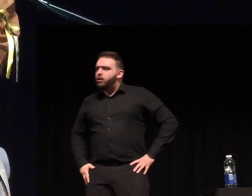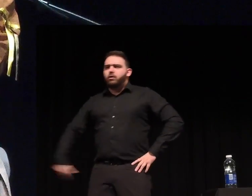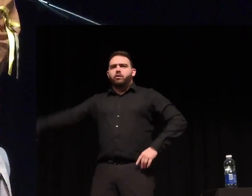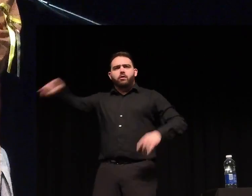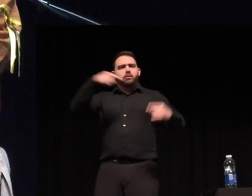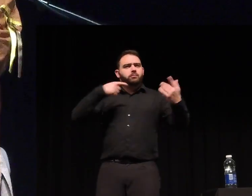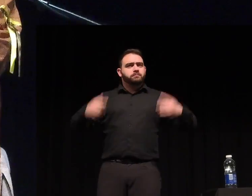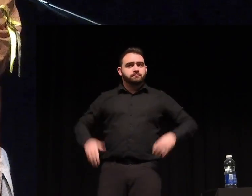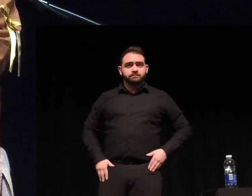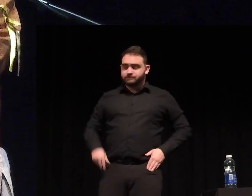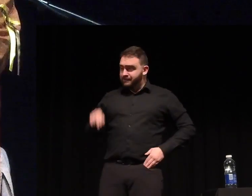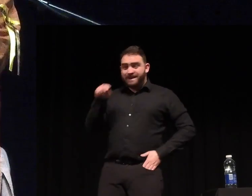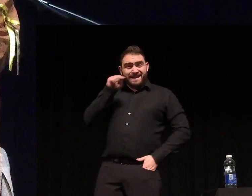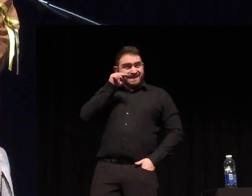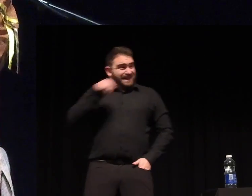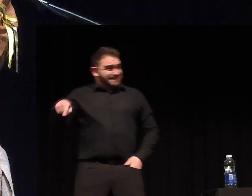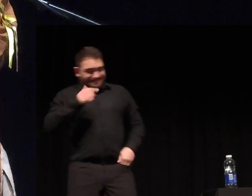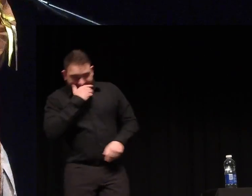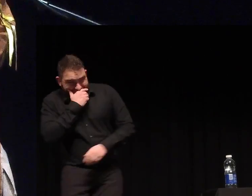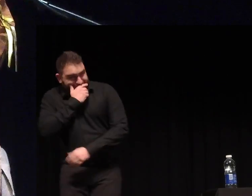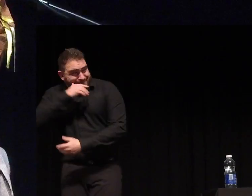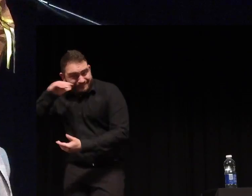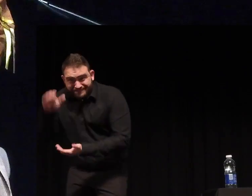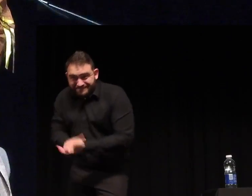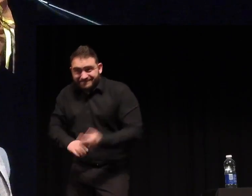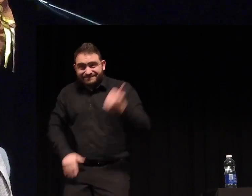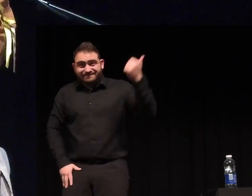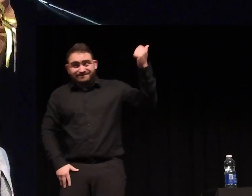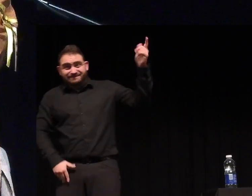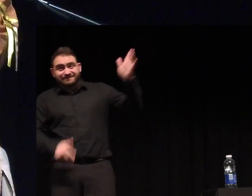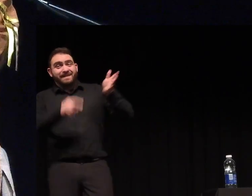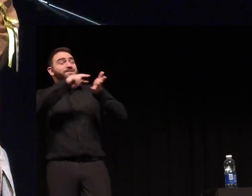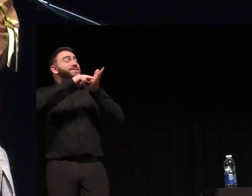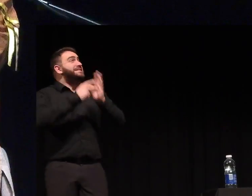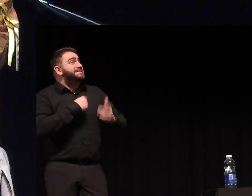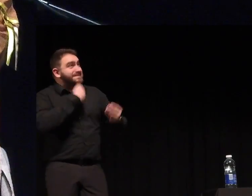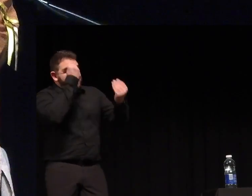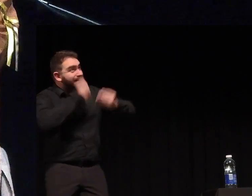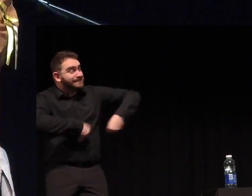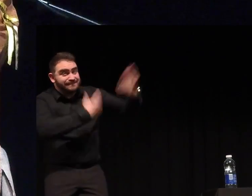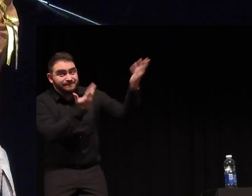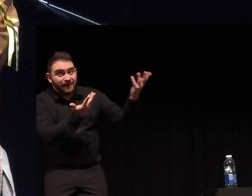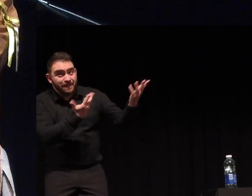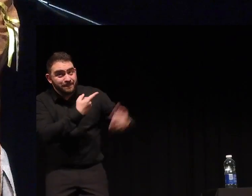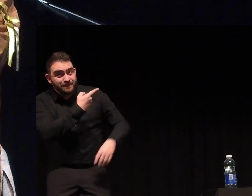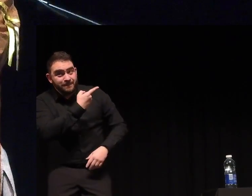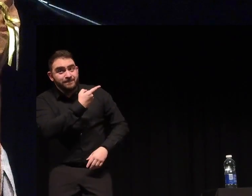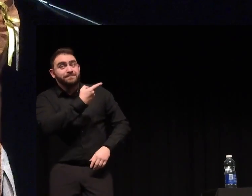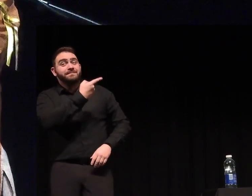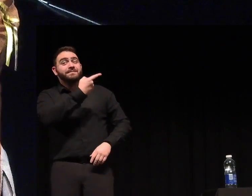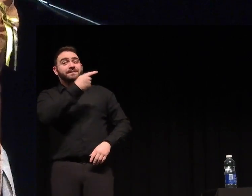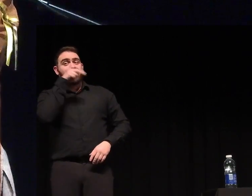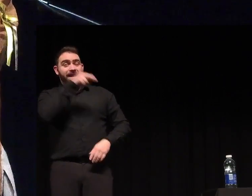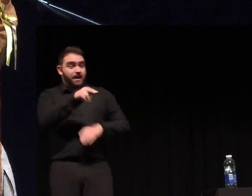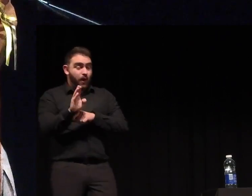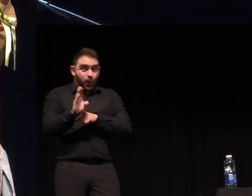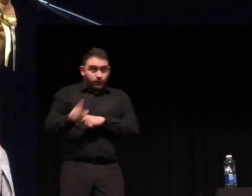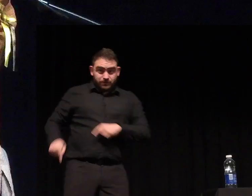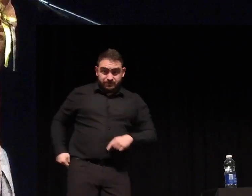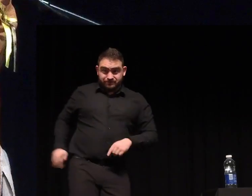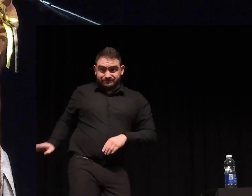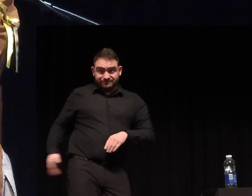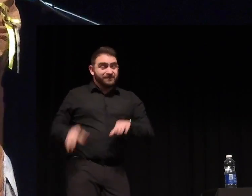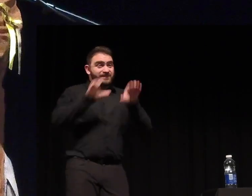Nijik a dit « Je me suis mal exprimé. J'aurais dû dire Amik, mon ami, Regarde ton derrière,